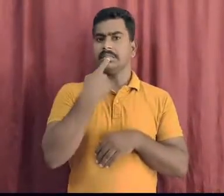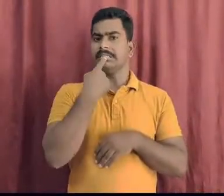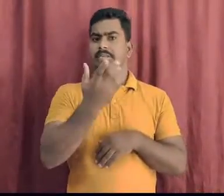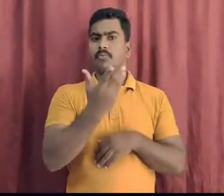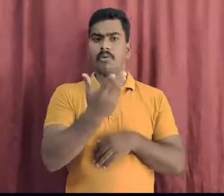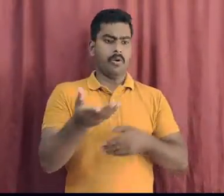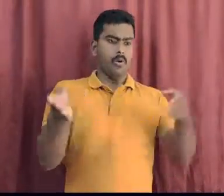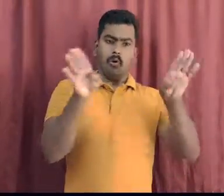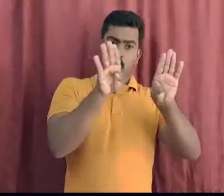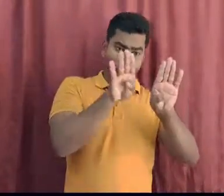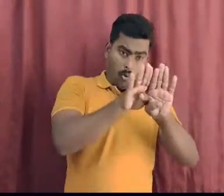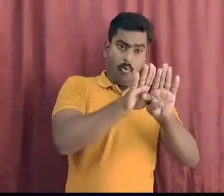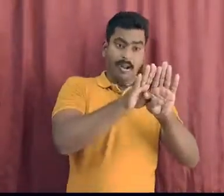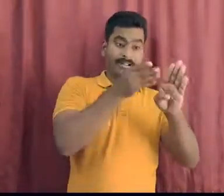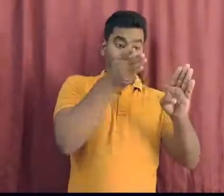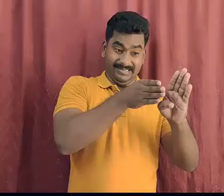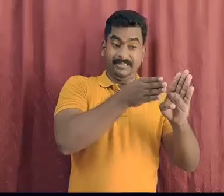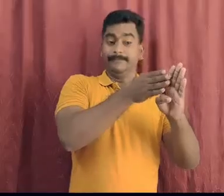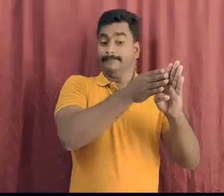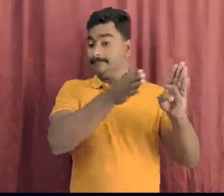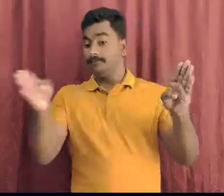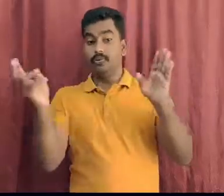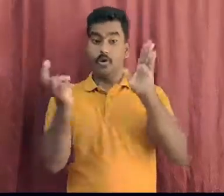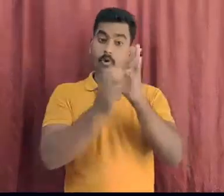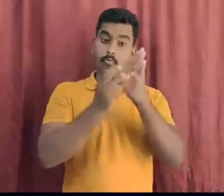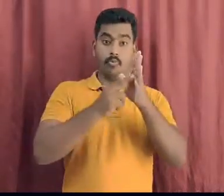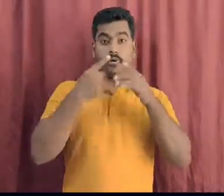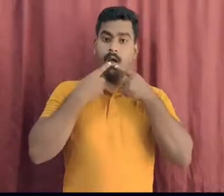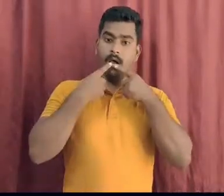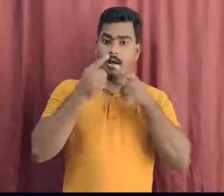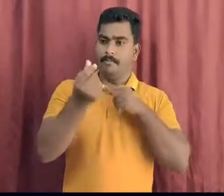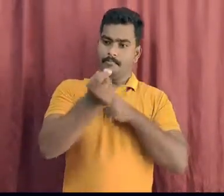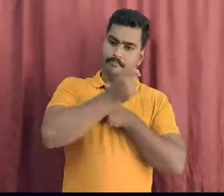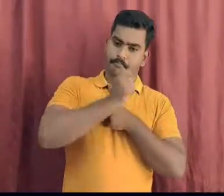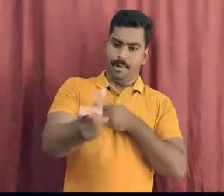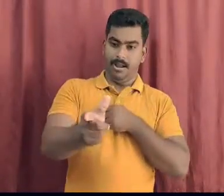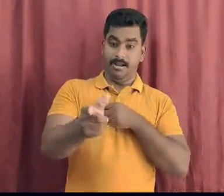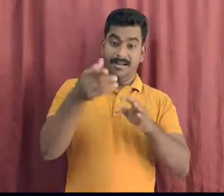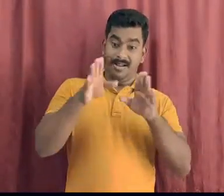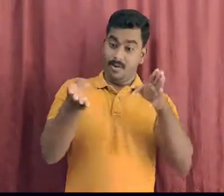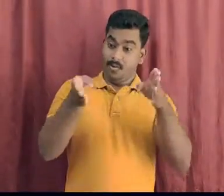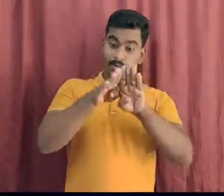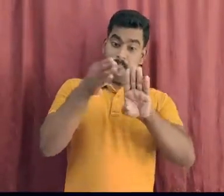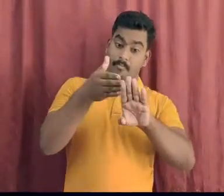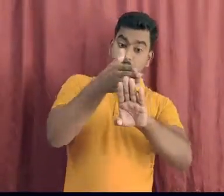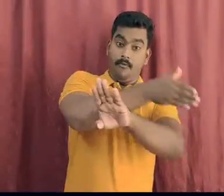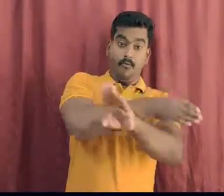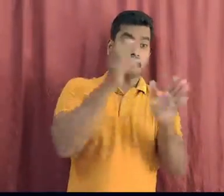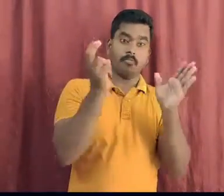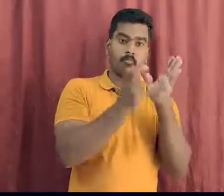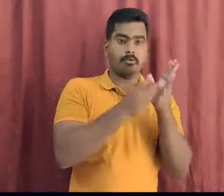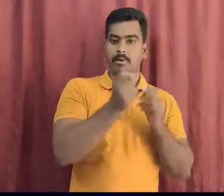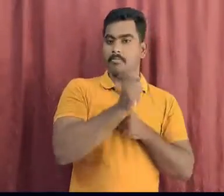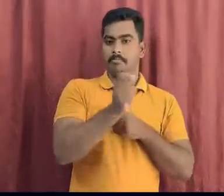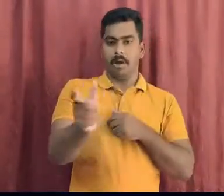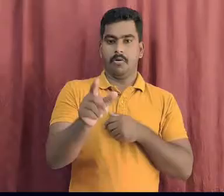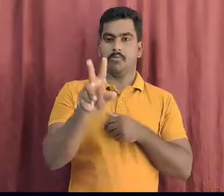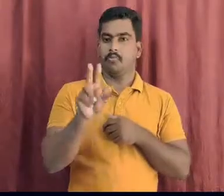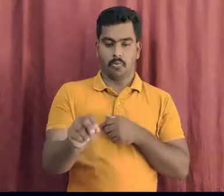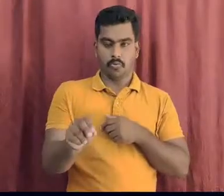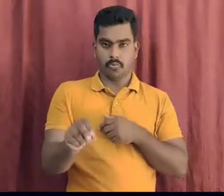വിമാന കമ്പനികളുടെ നടപടിയിൽ പ്രവാസികൾക്കും വിദേശികളുമടക്കം പലർക്കും സാമ്പത്തിക നഷ്ടമുണ്ടാകും.